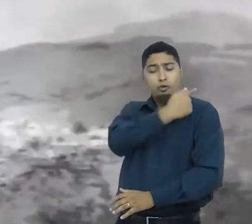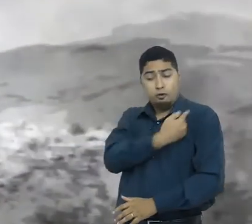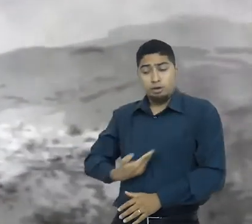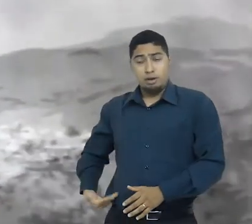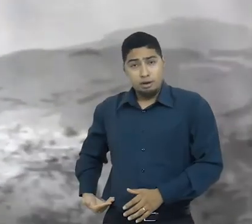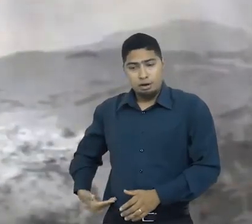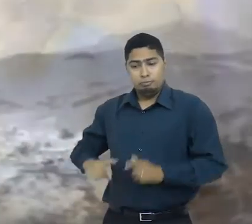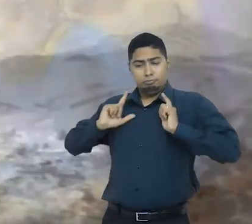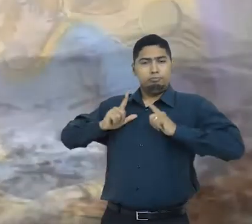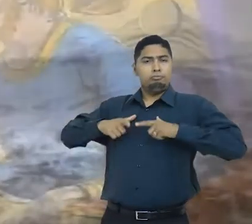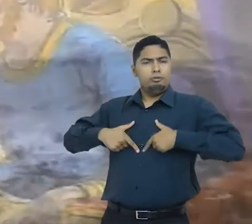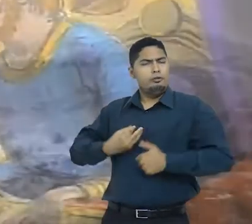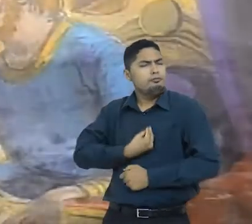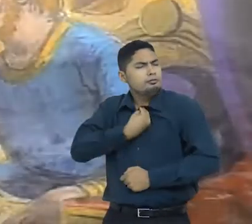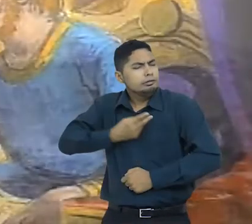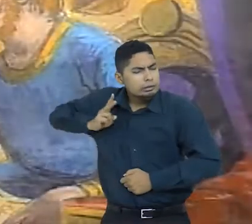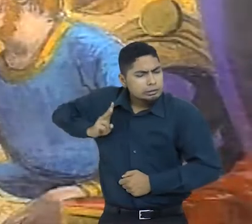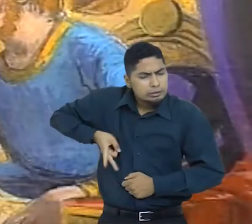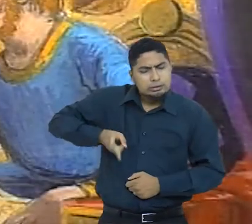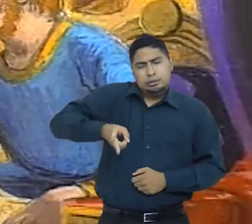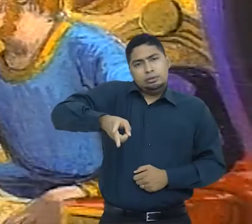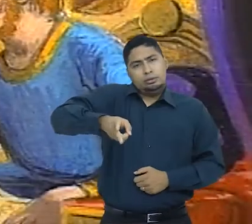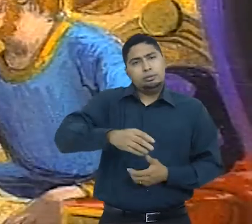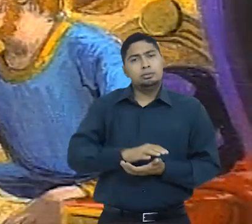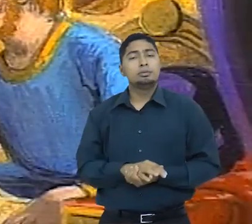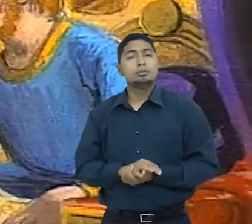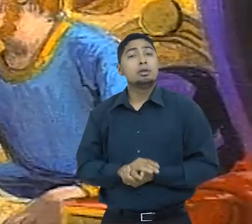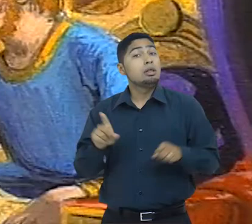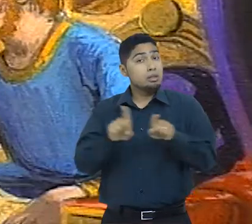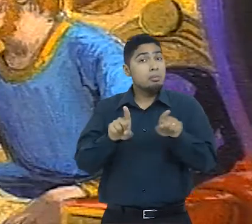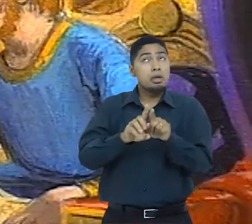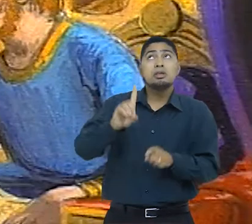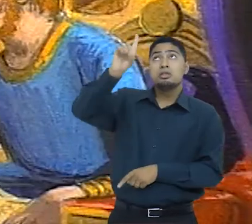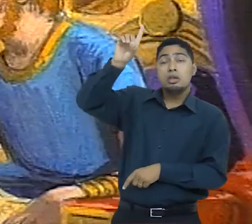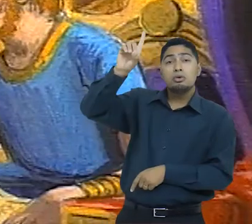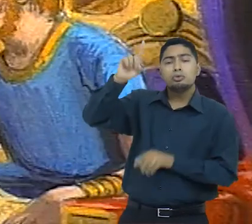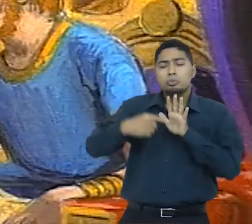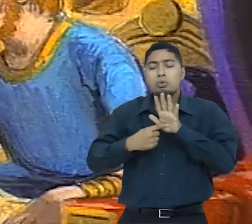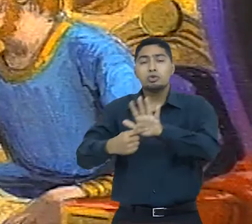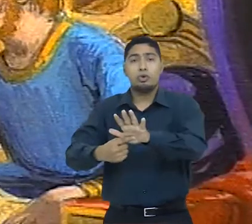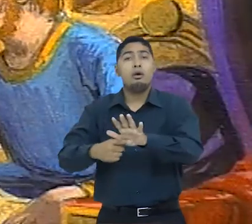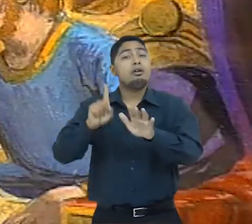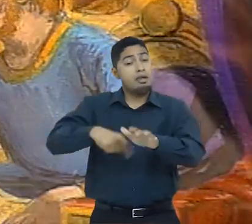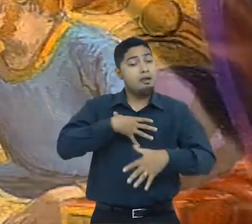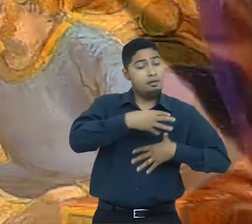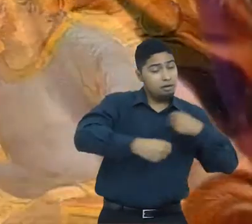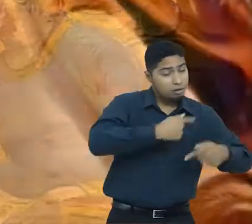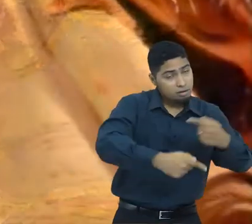antiguidade e viverá para sempre." Deus também revelou que o Salvador seria um descendente do rei Davi. Por meio do